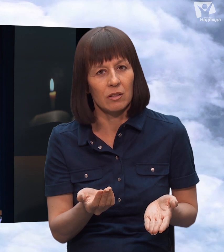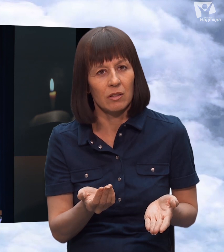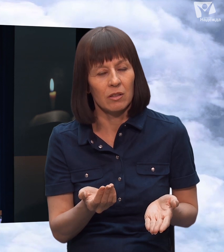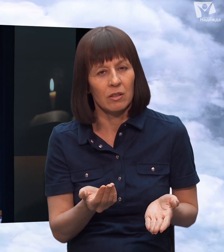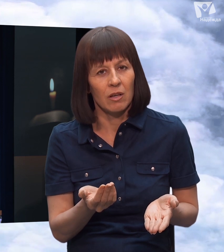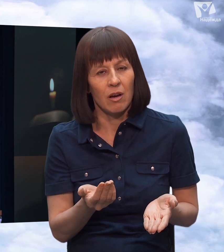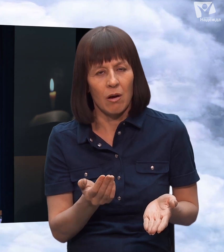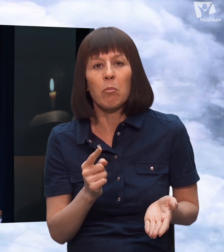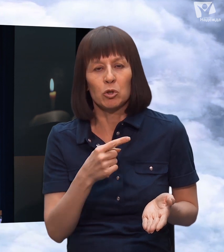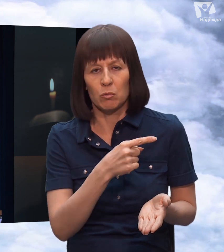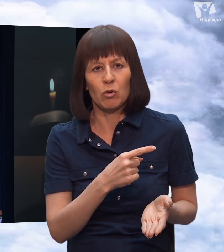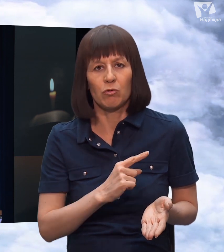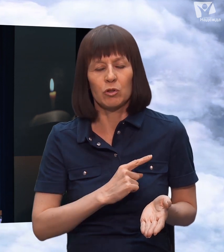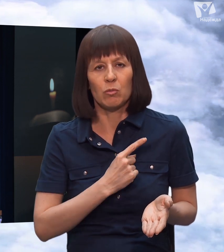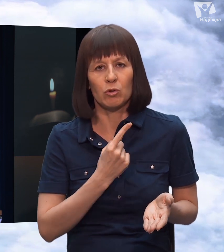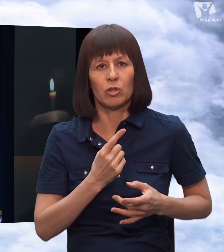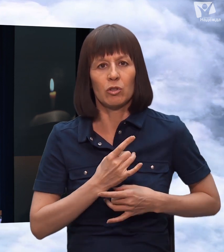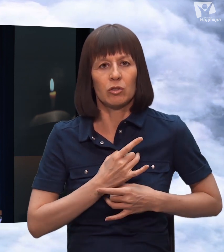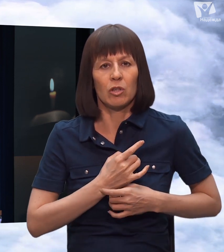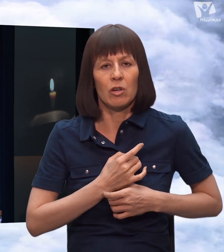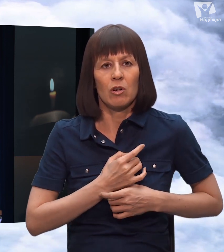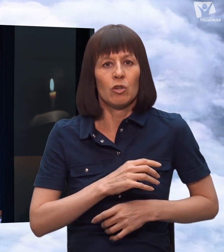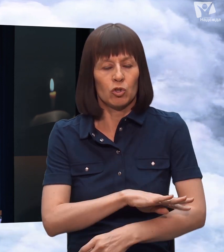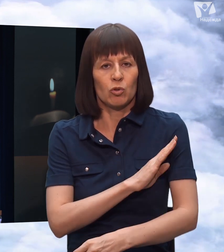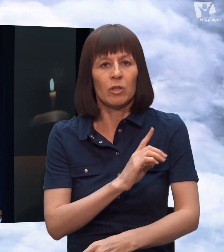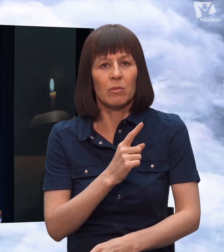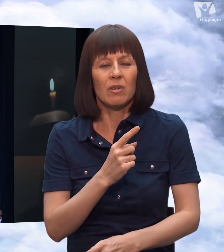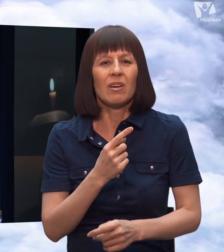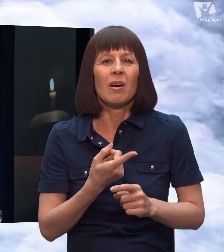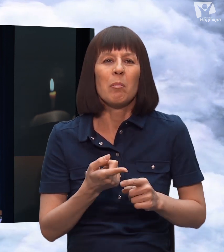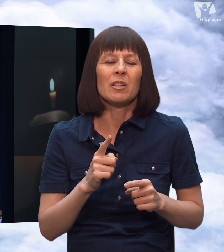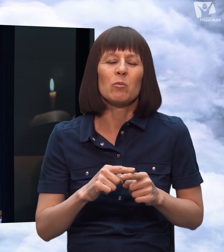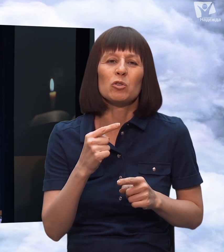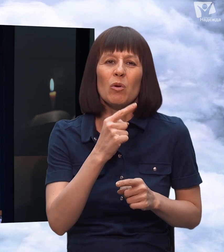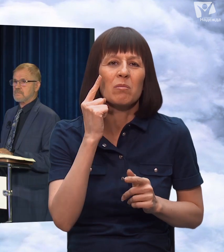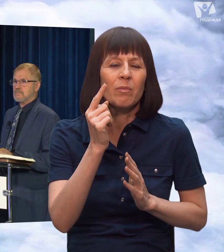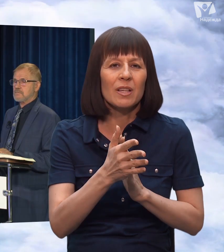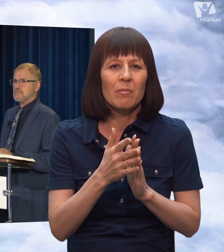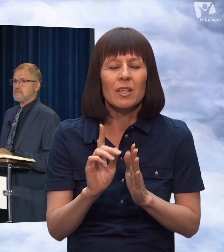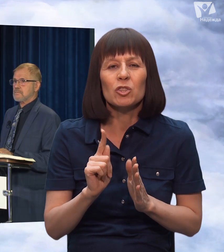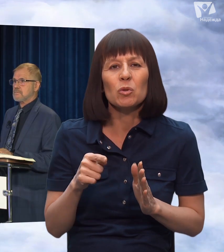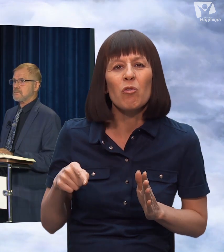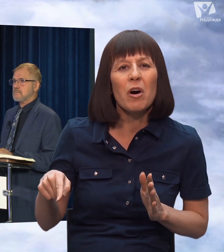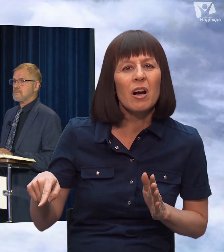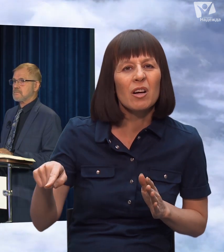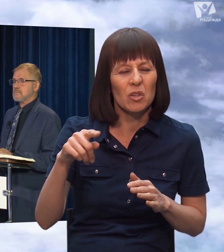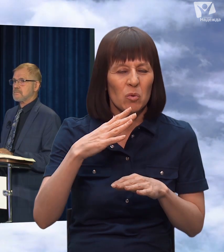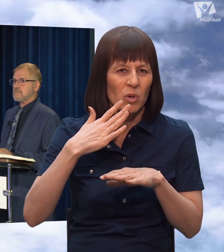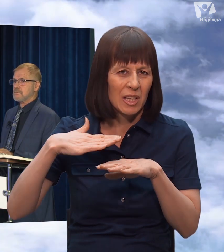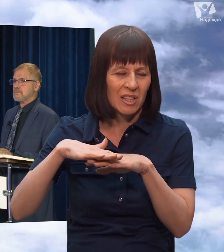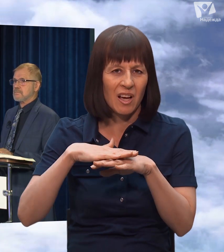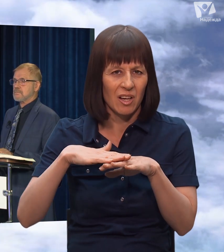в сознании людей на которые были поклонниками культов да вот это все стерли